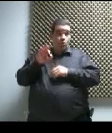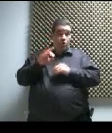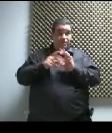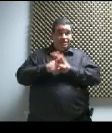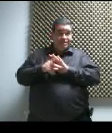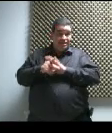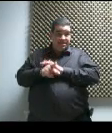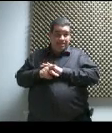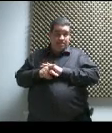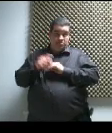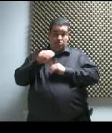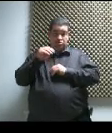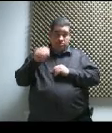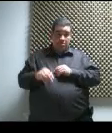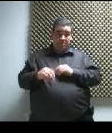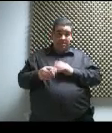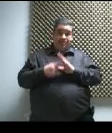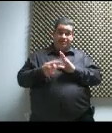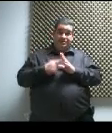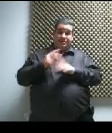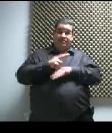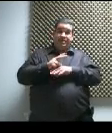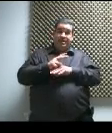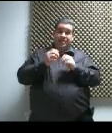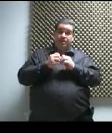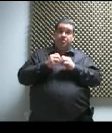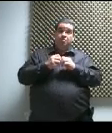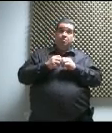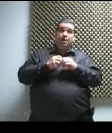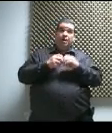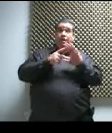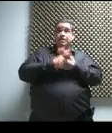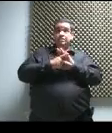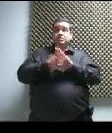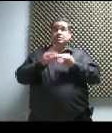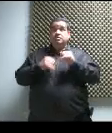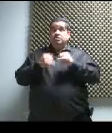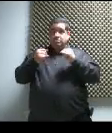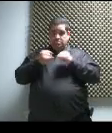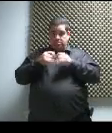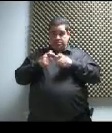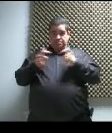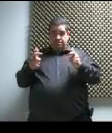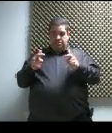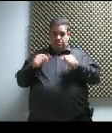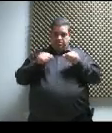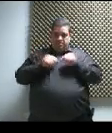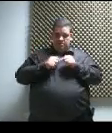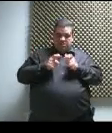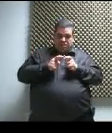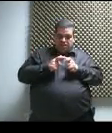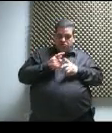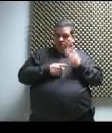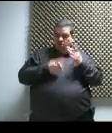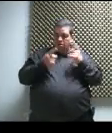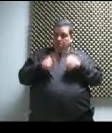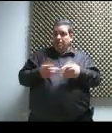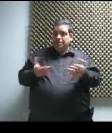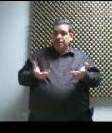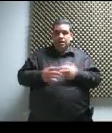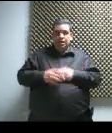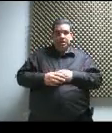asesinatos. Porcentualmente, algunas veces había que tiene más crímenes que en la isla grande. Y es un espacio tan reducido que tú te preguntas, bueno, ¿qué pasa aquí?